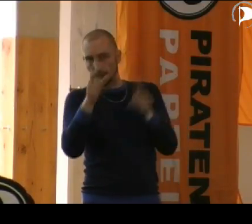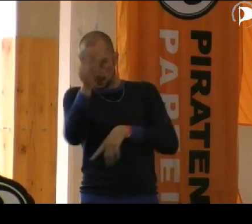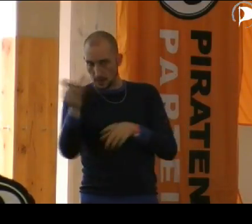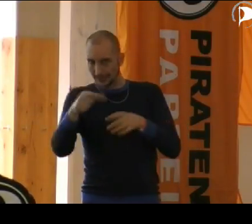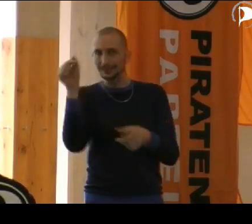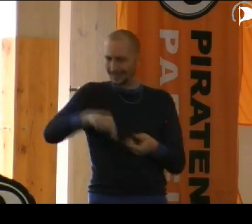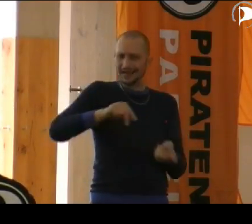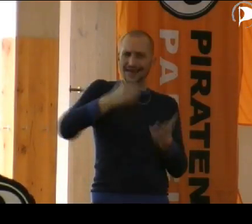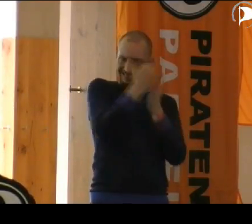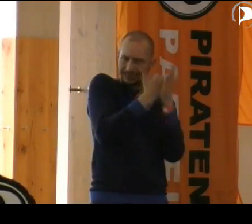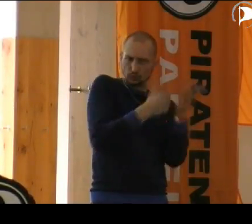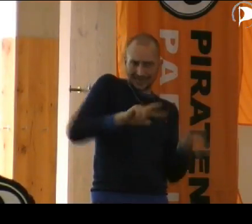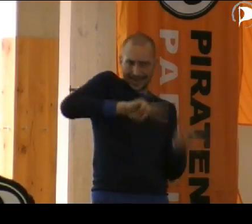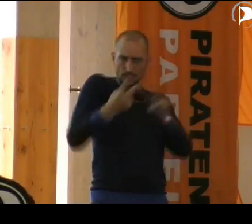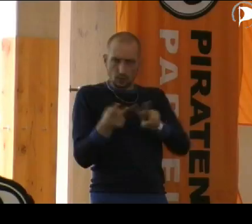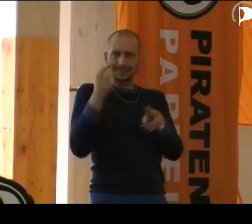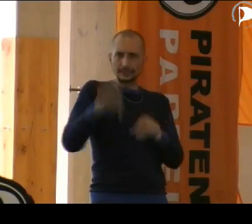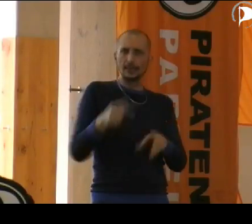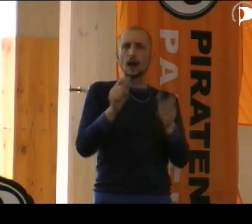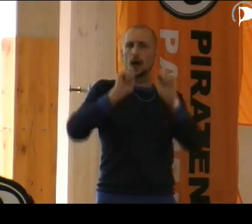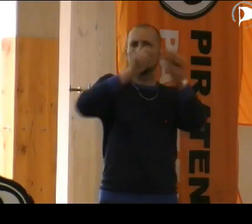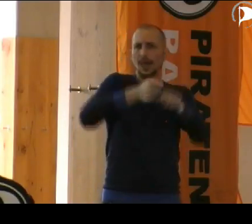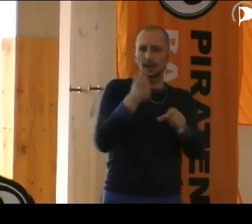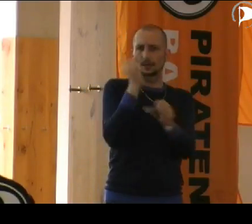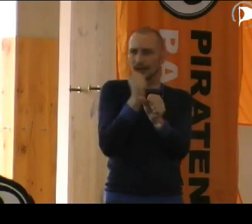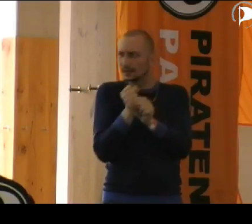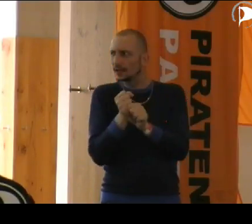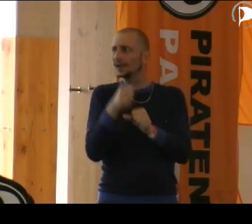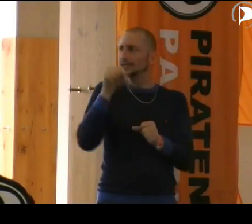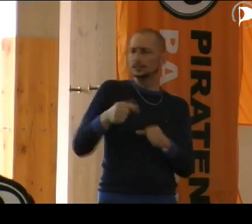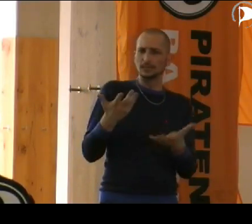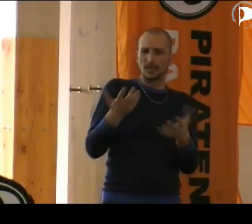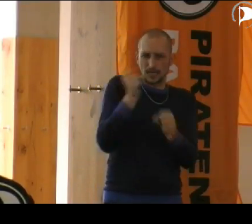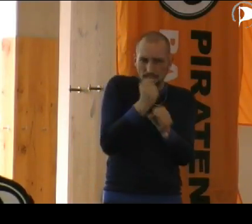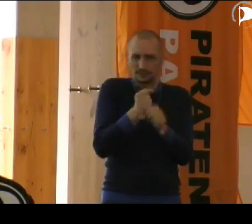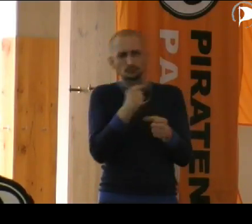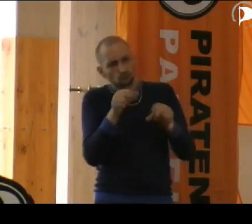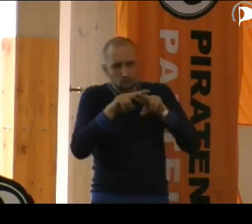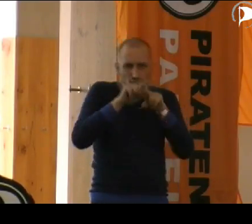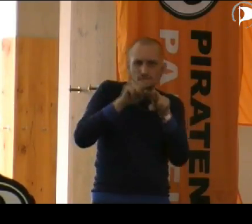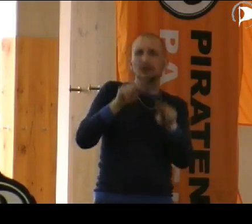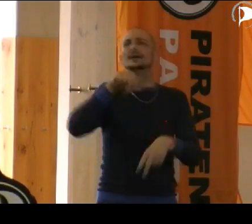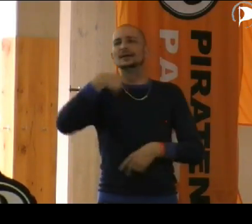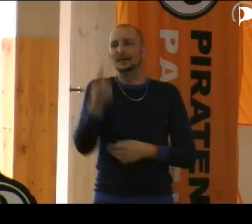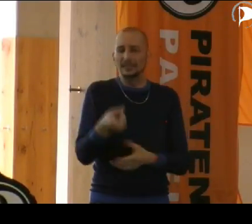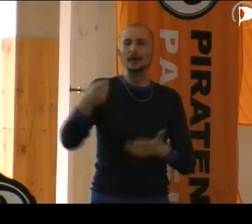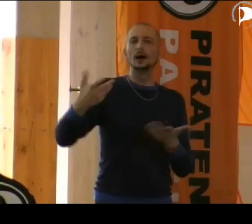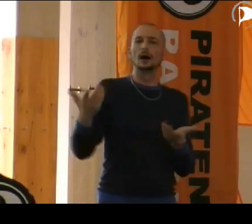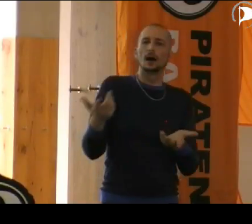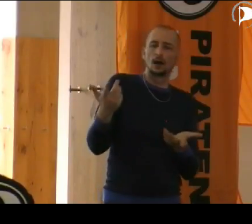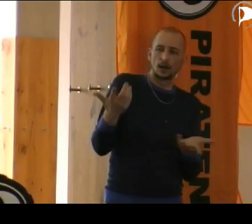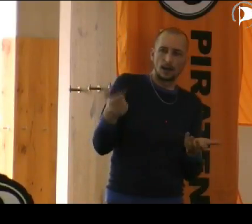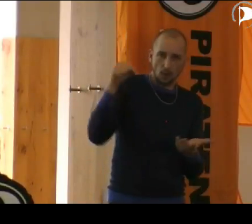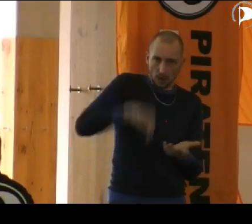samstags änderungsanträgen ausgearbeitet haben und keiner vor dass einige leichenteile durchsucht technisches problem zu spät angekommen und daher nicht zur verhandlung heute